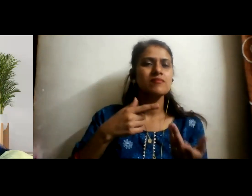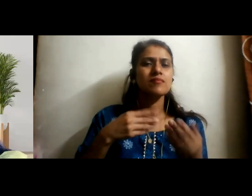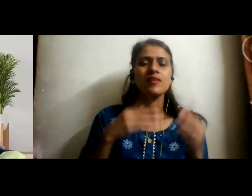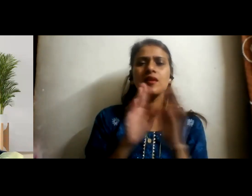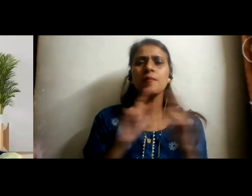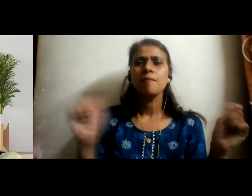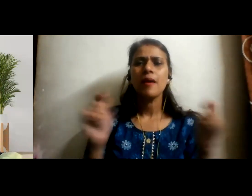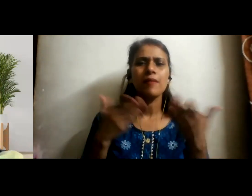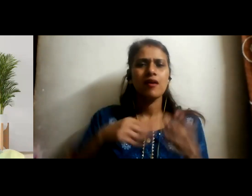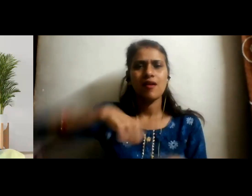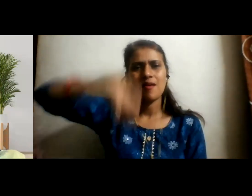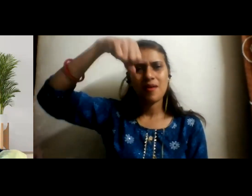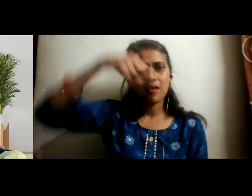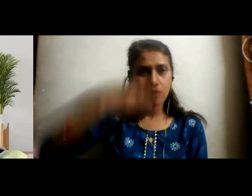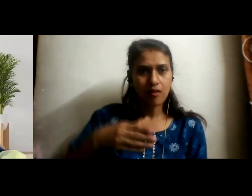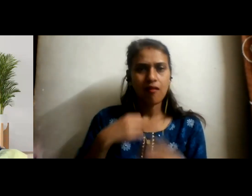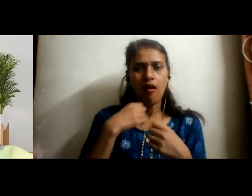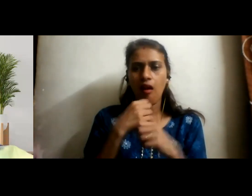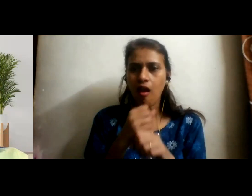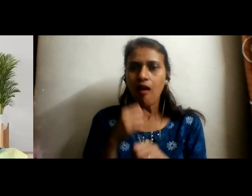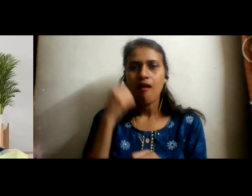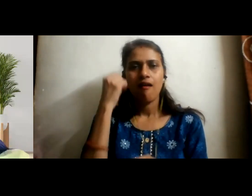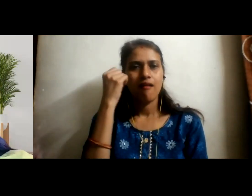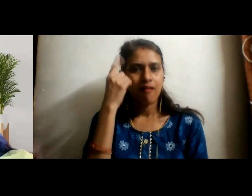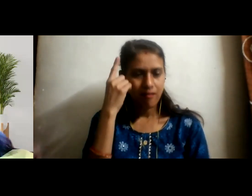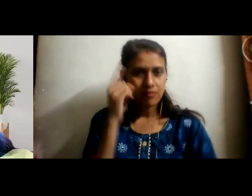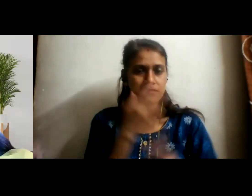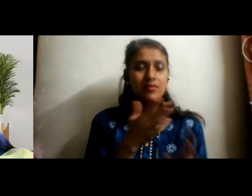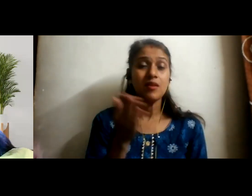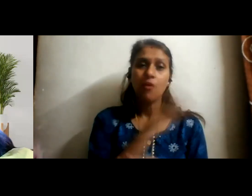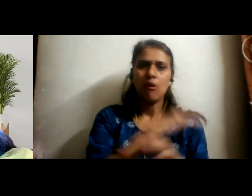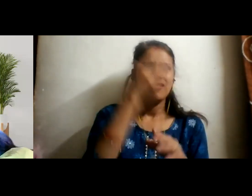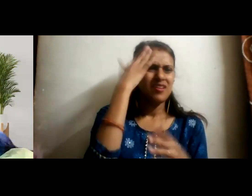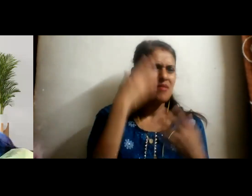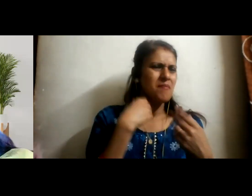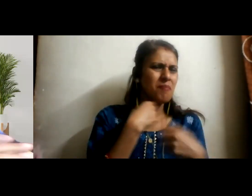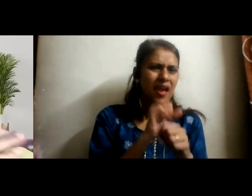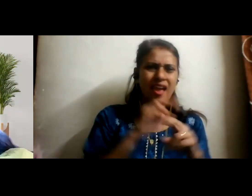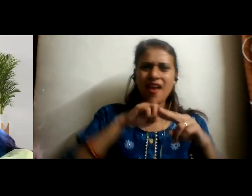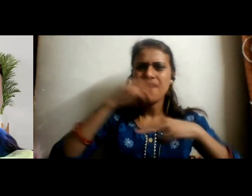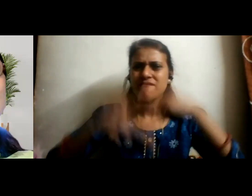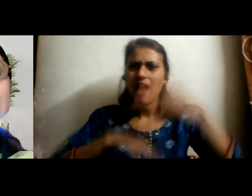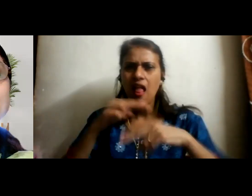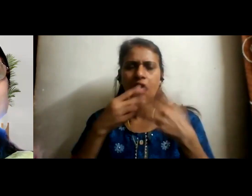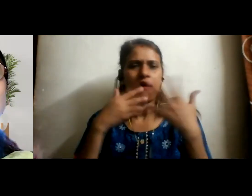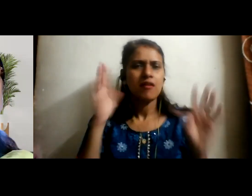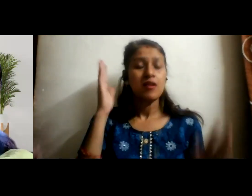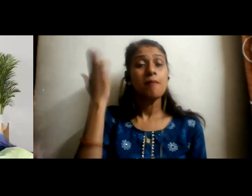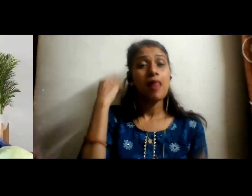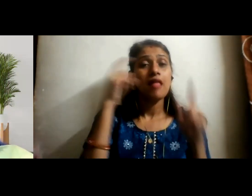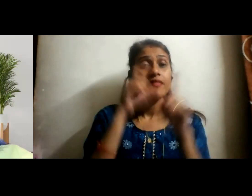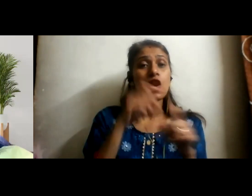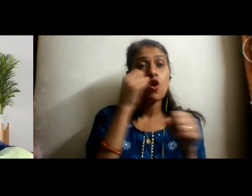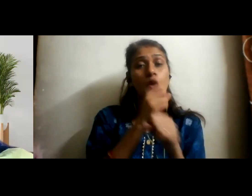एज अ स्पेशल एजुकेटर, लेकिन इतना जुनून जरूर था कि भाई उस टाइम दिल्ली गवर्नमेंट ने पोल्यूशन कंट्रोल के चक्कर में